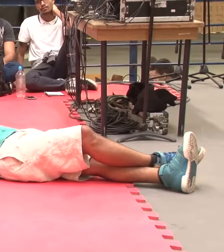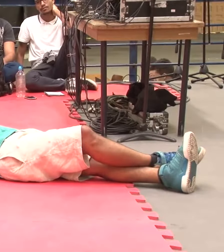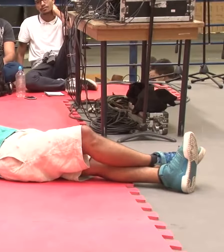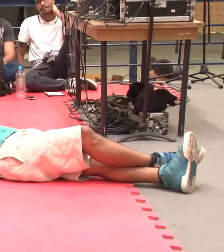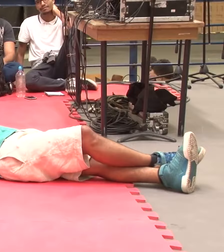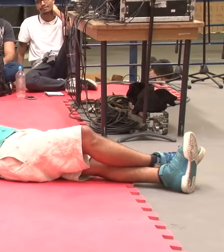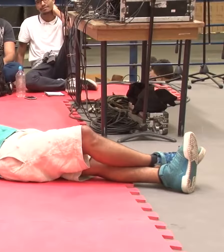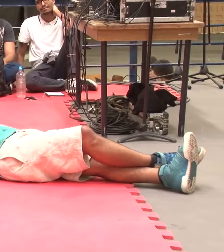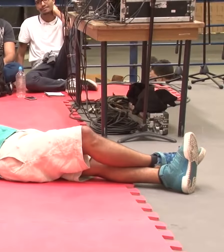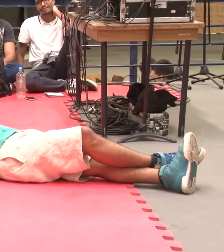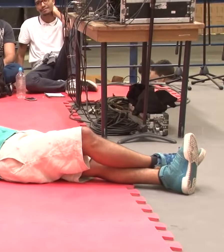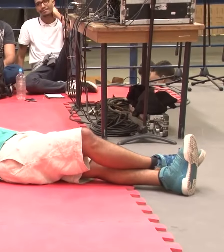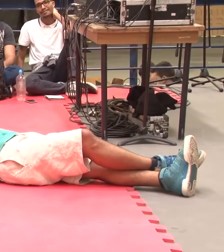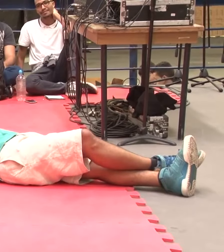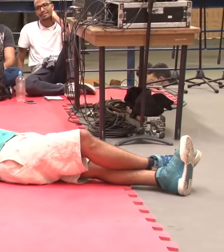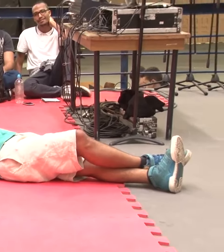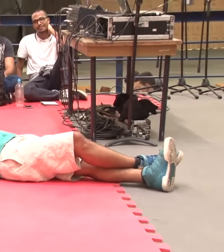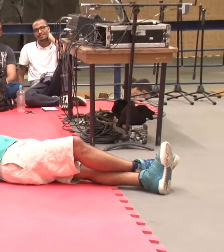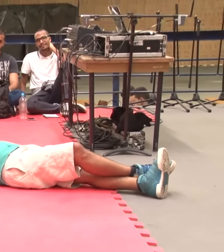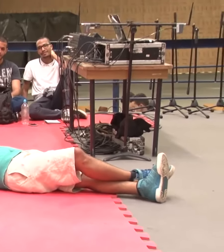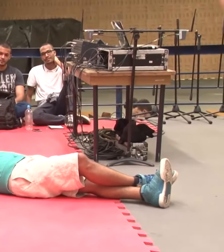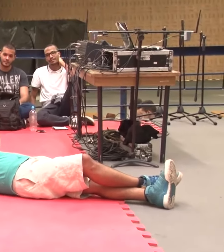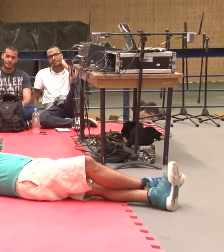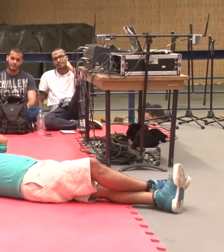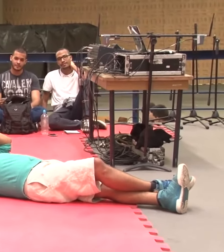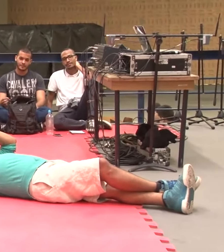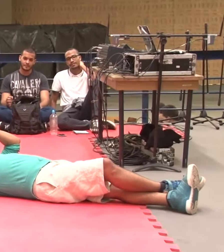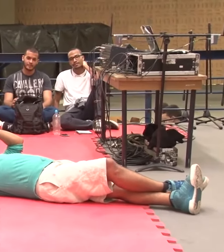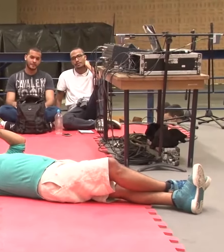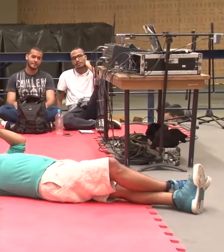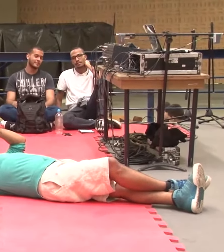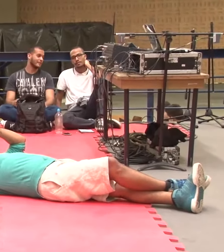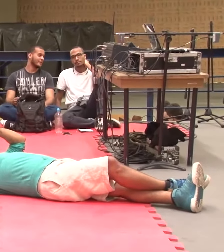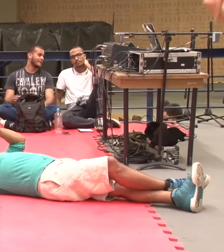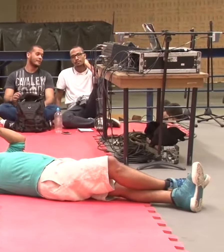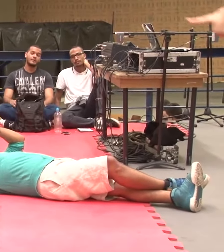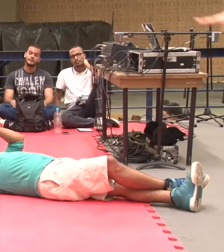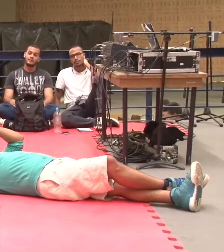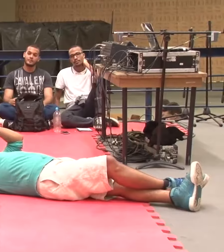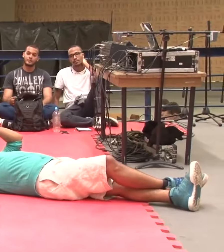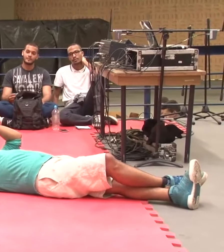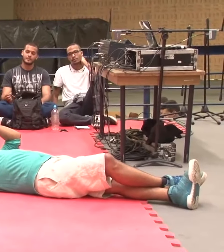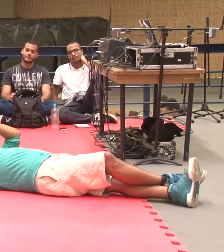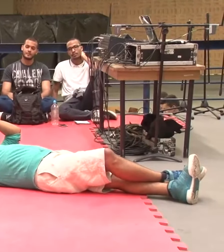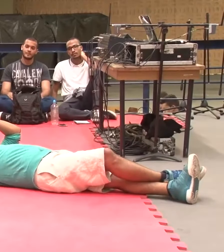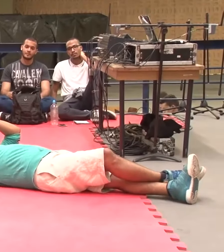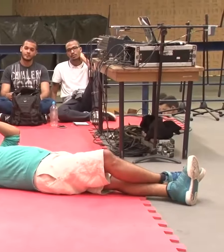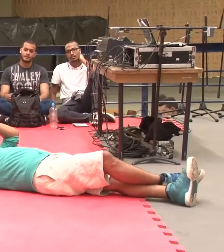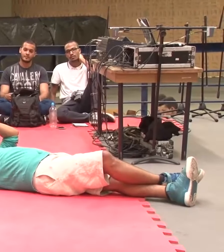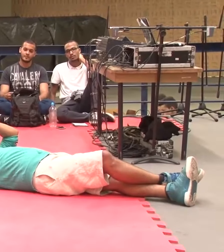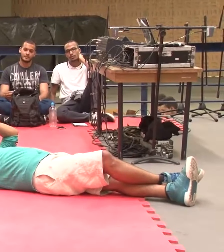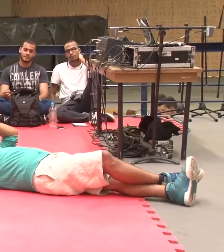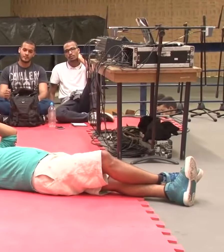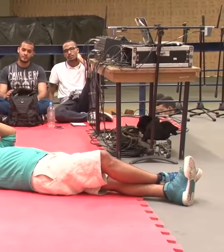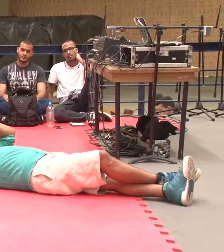Suelen, tu não me queres? Tu não me queres? Inclusive, né, essa coisa de ficar pensando em Suelen, eu esqueço até já